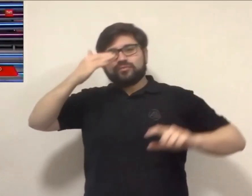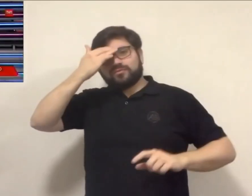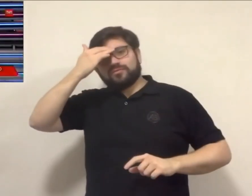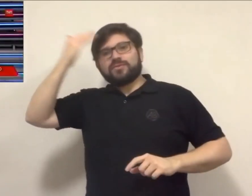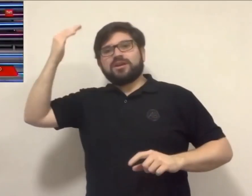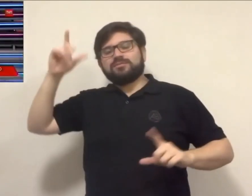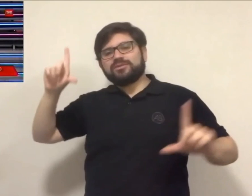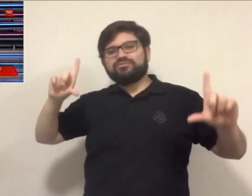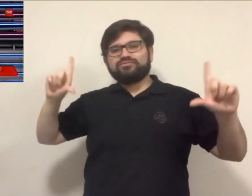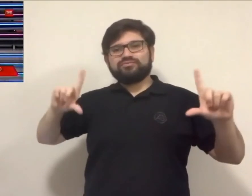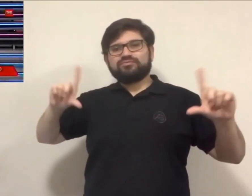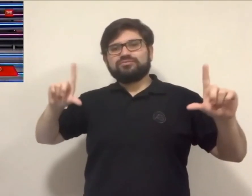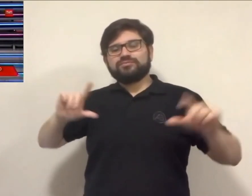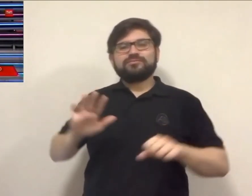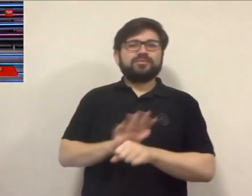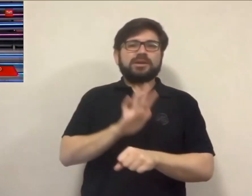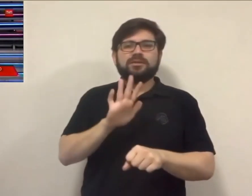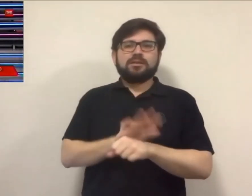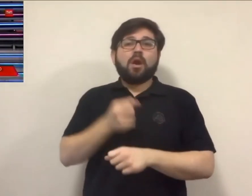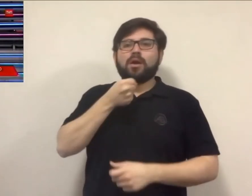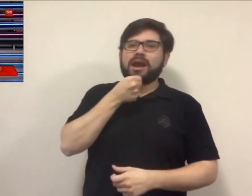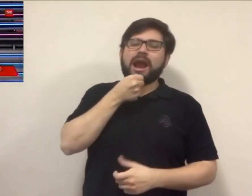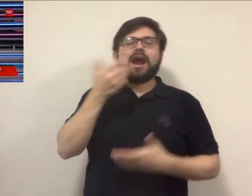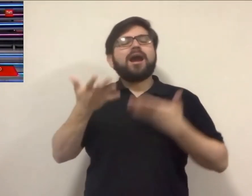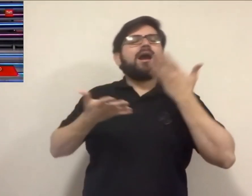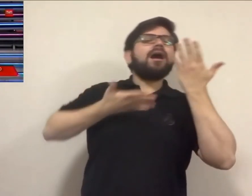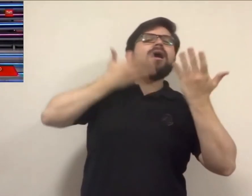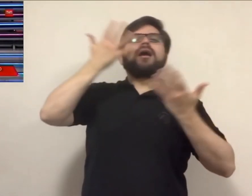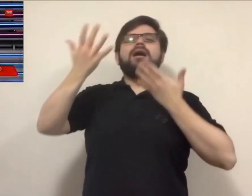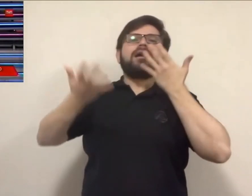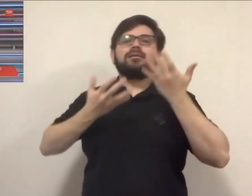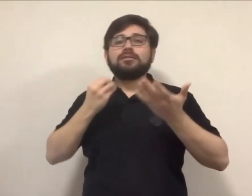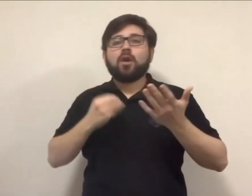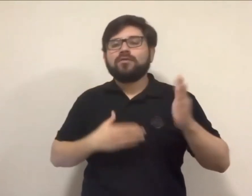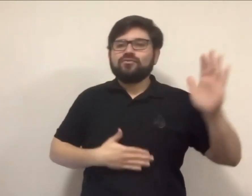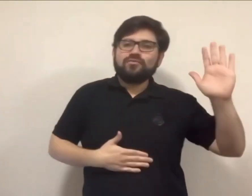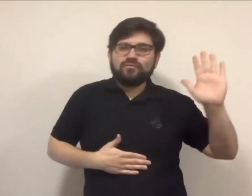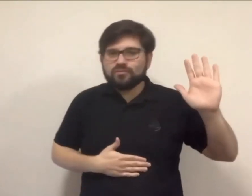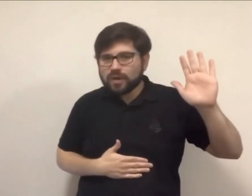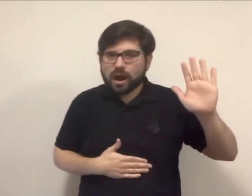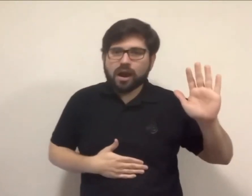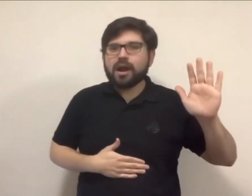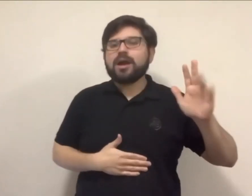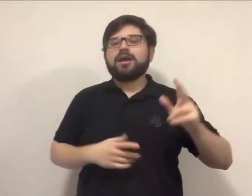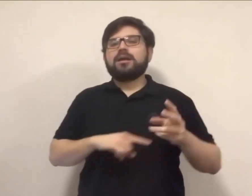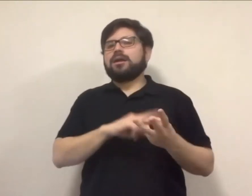circunstancias? ¿Recuerdan una niña que era famosa y que cantaba y salía en televisión?